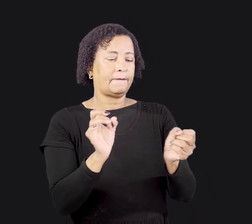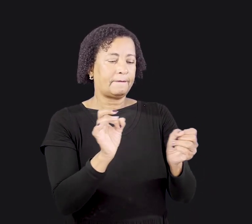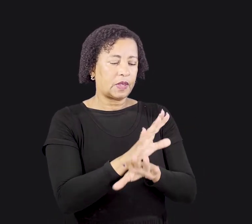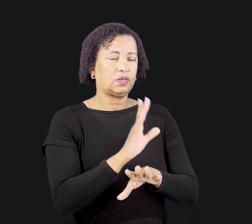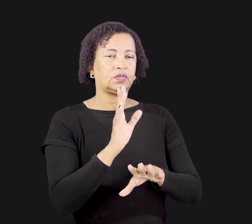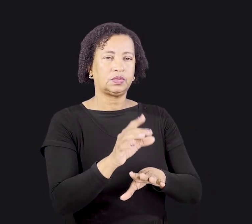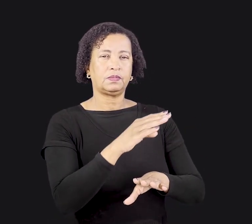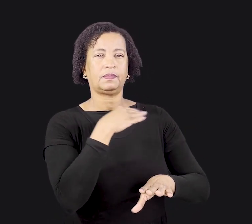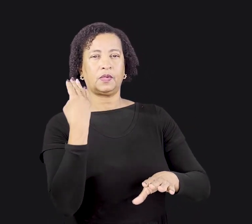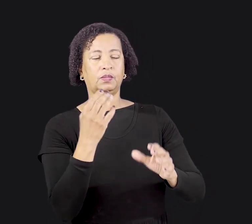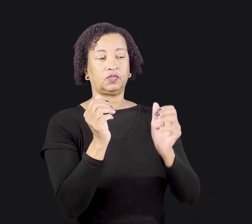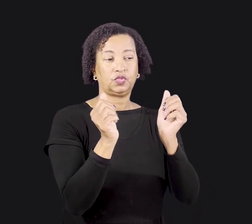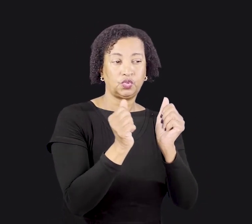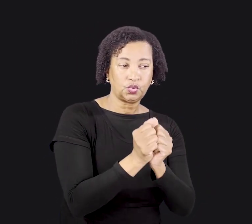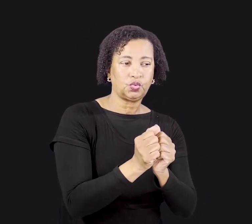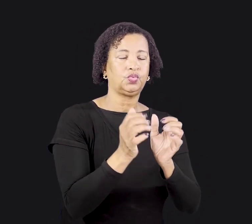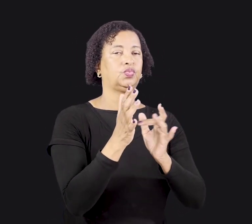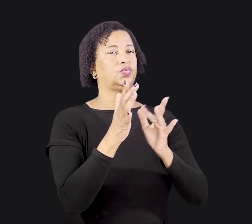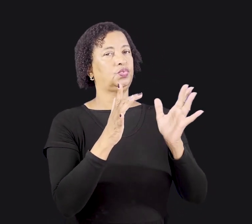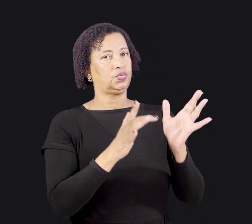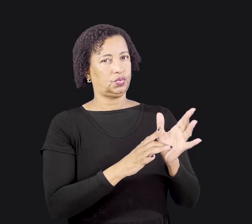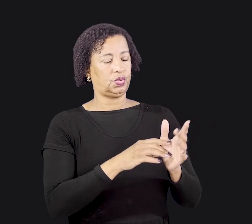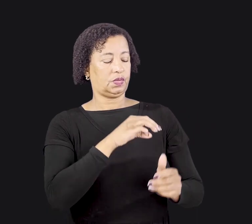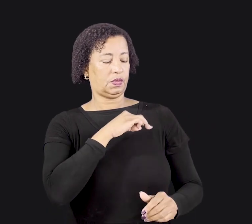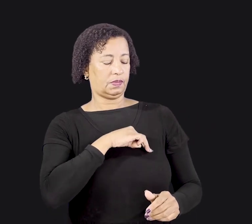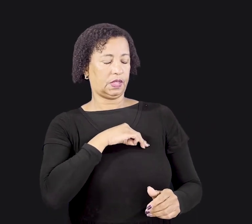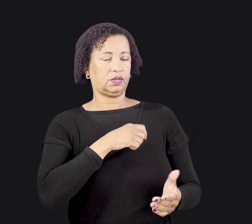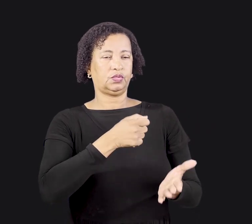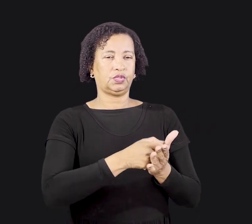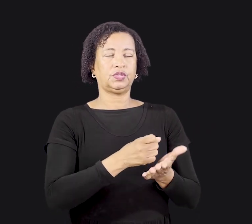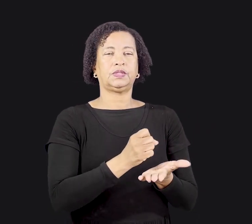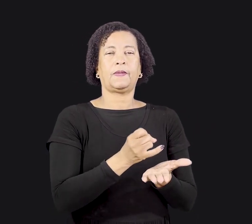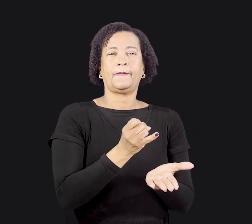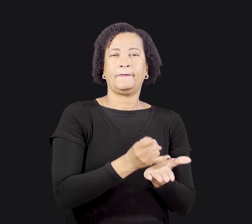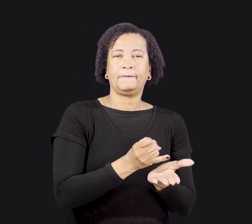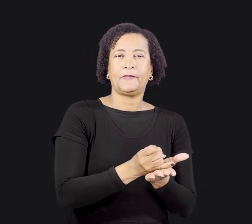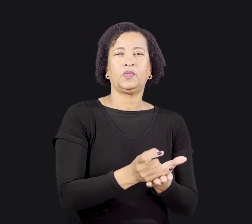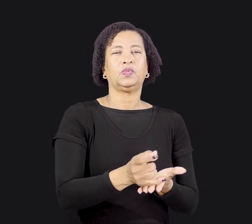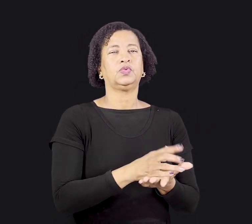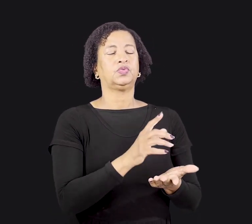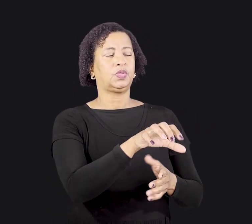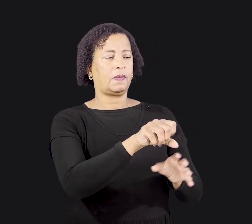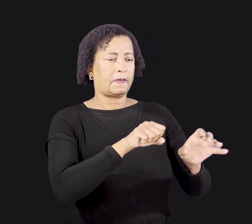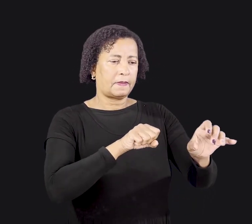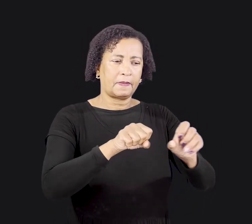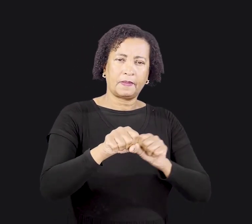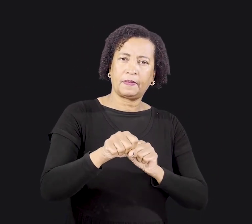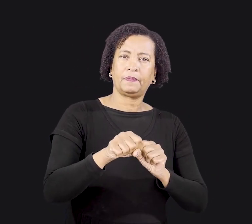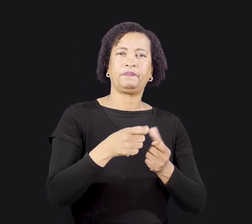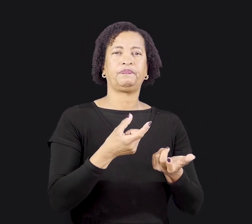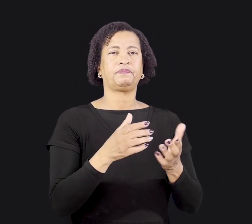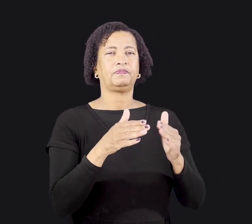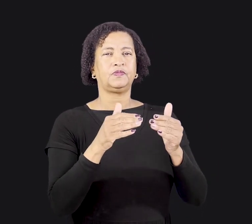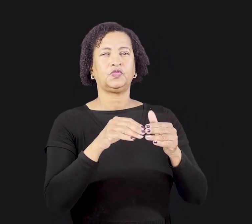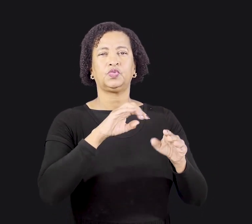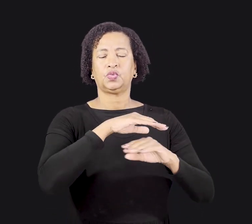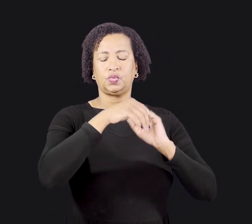Jesus. Mateus era cobrador de impostos, um publicano. Ele coletava os impostos dos seus compatriotas judeus para